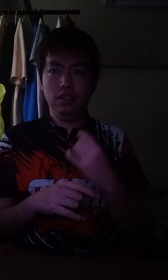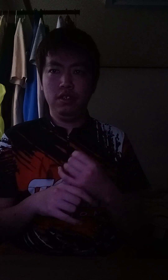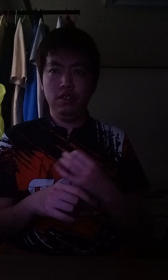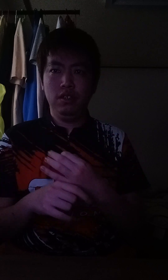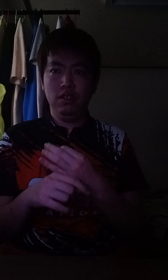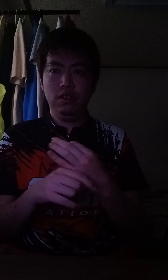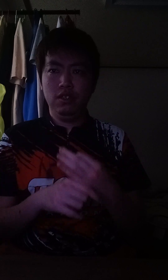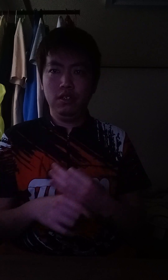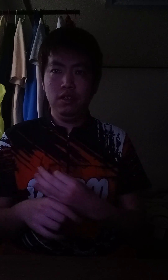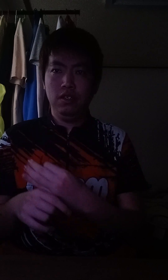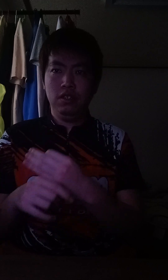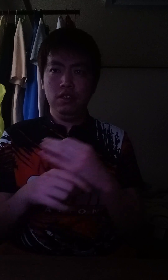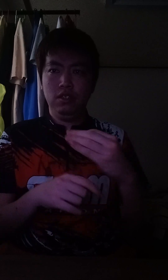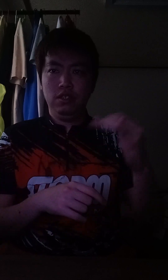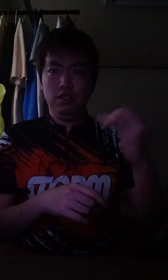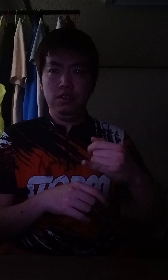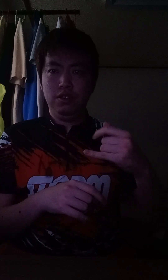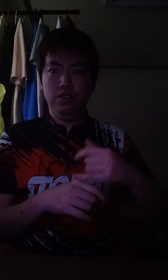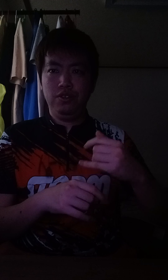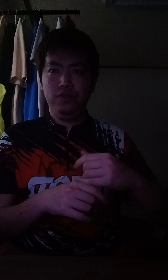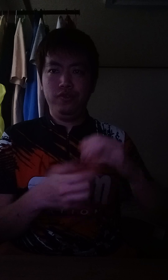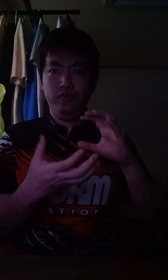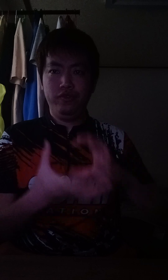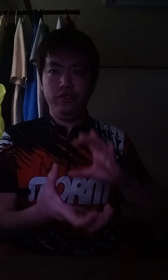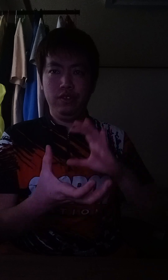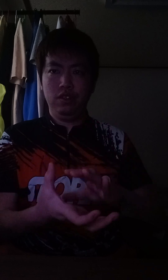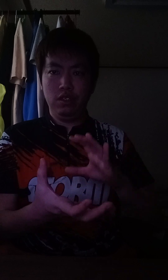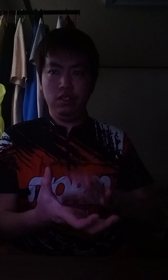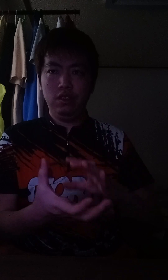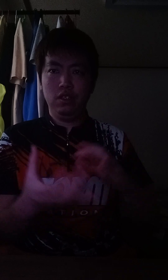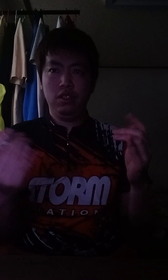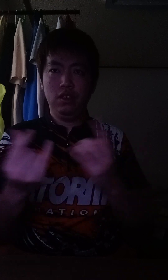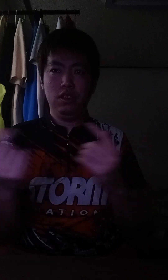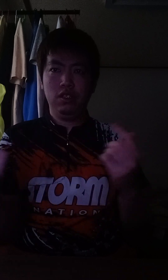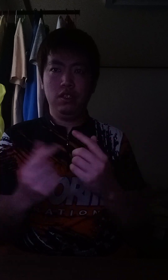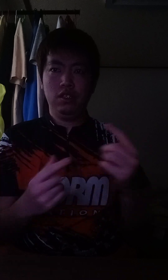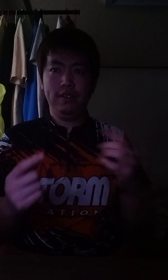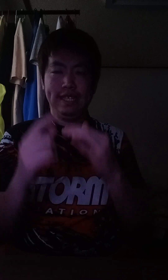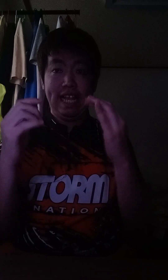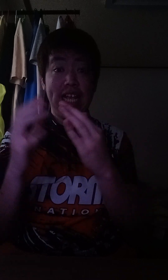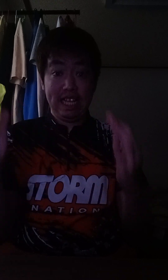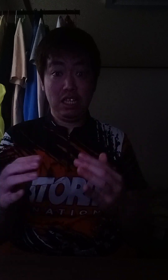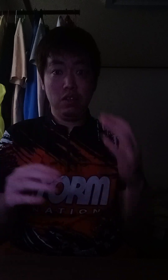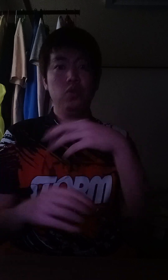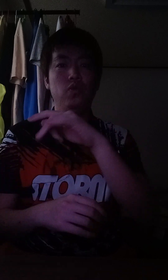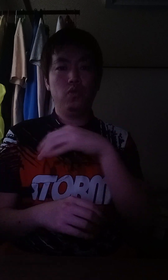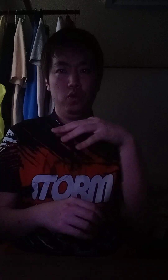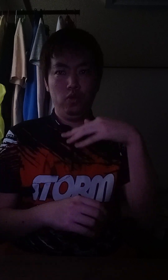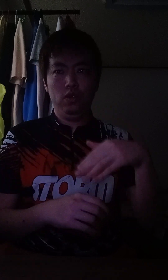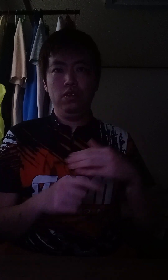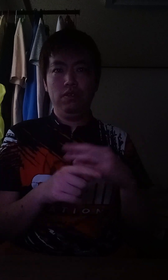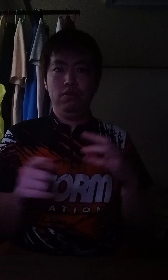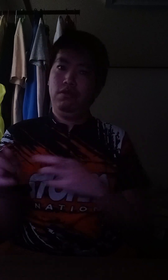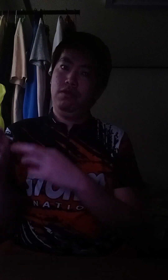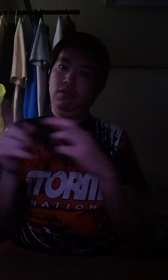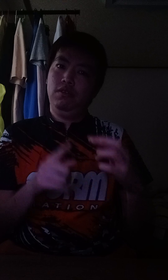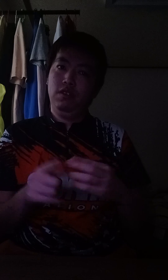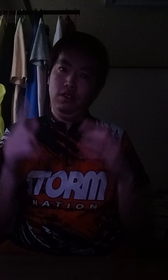단심실형 심장 수술 이후에 생기는 합병증 중에 단백 소실 장병증이라는 게 있어요. 그거를